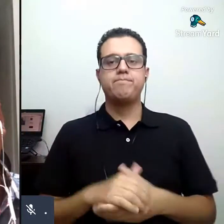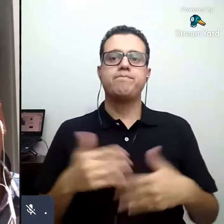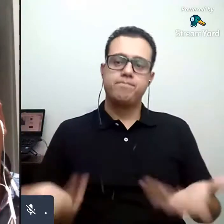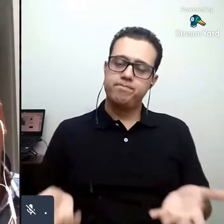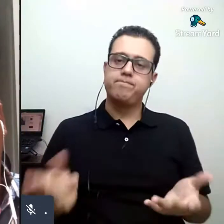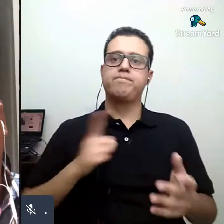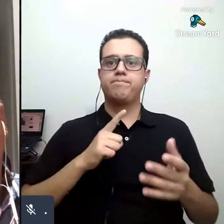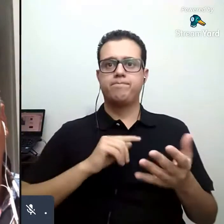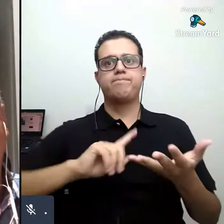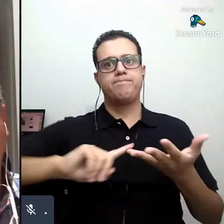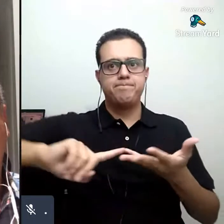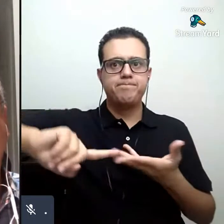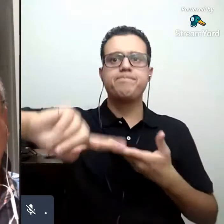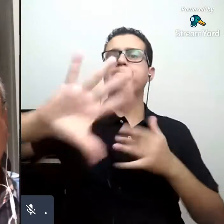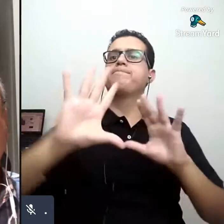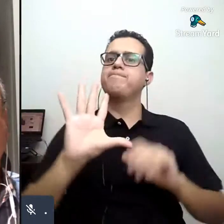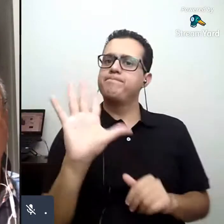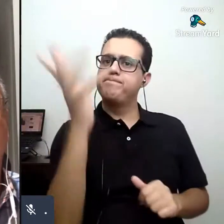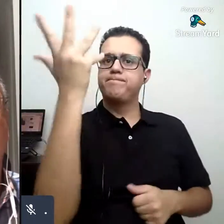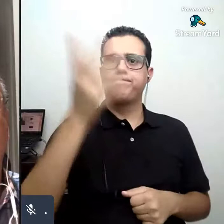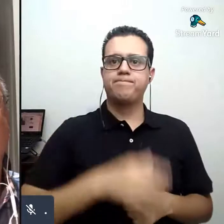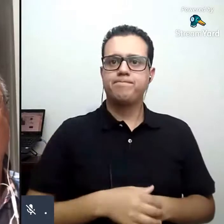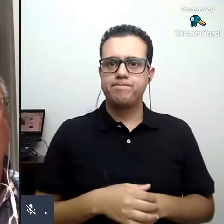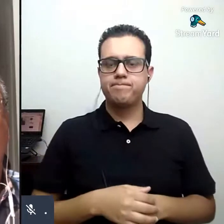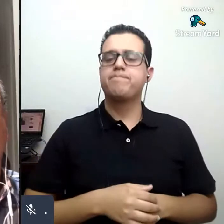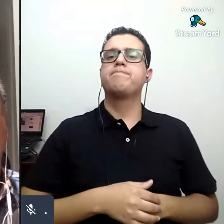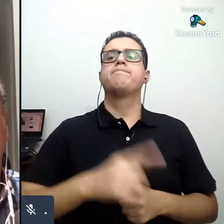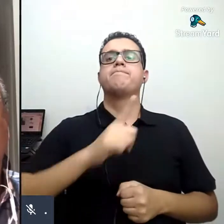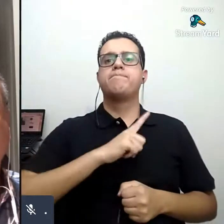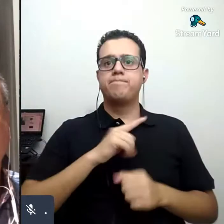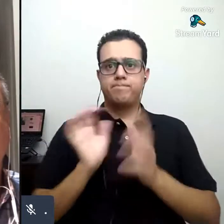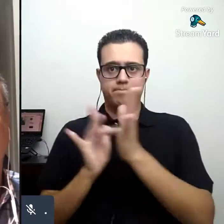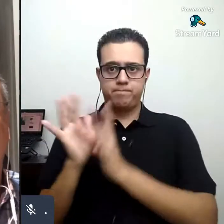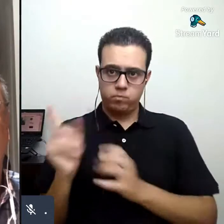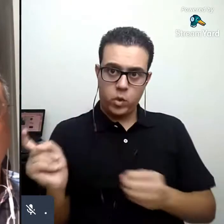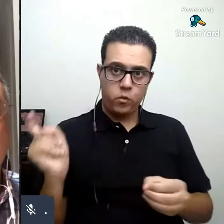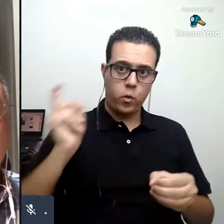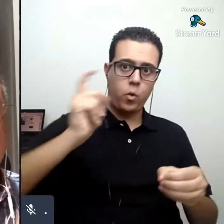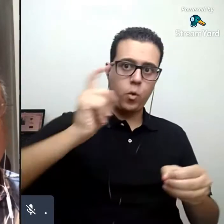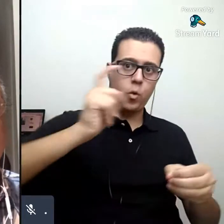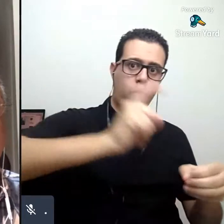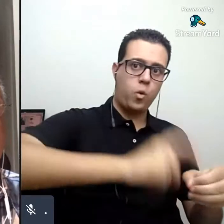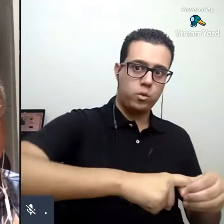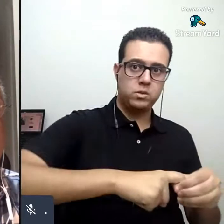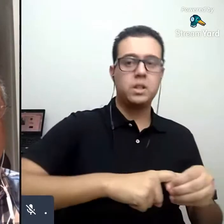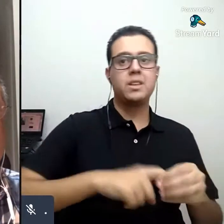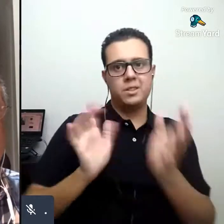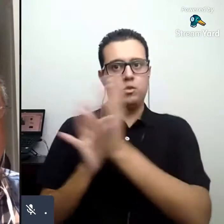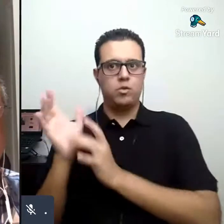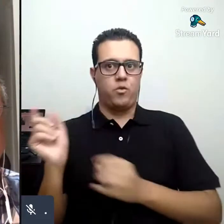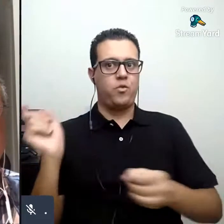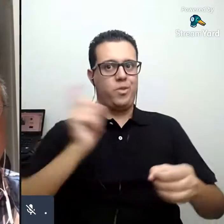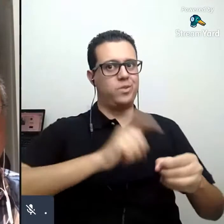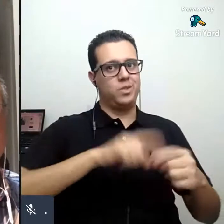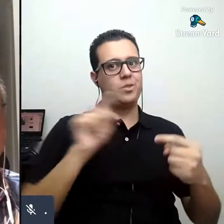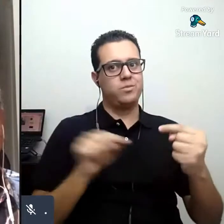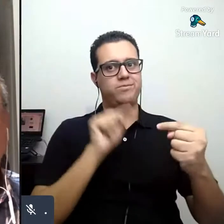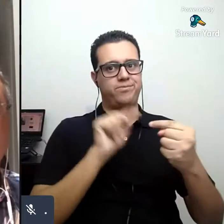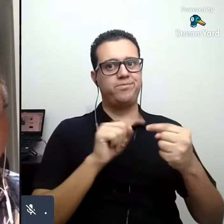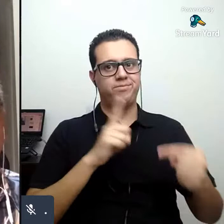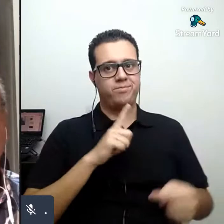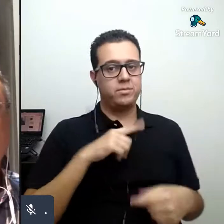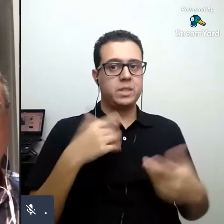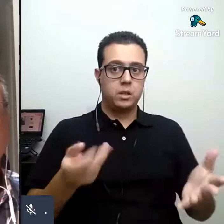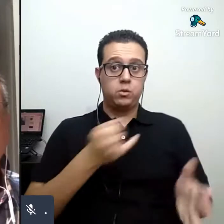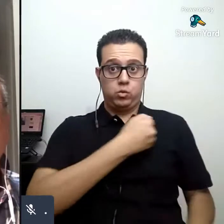temos ele de volta neste local, ele volta de propósito, e João vai nos dirigir